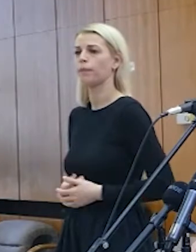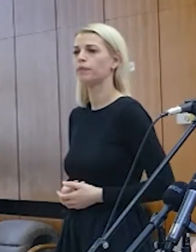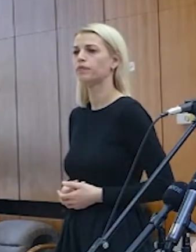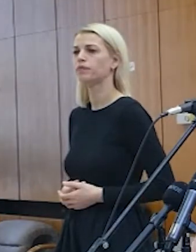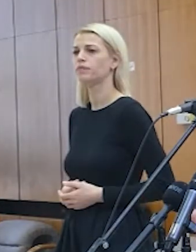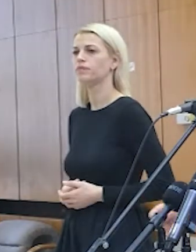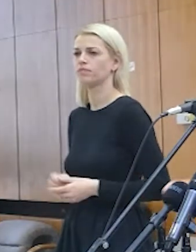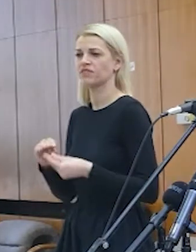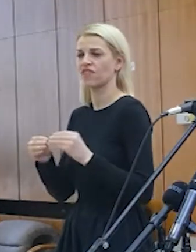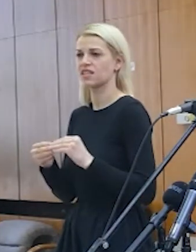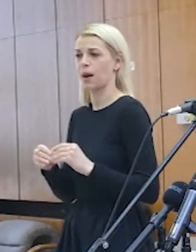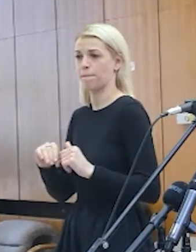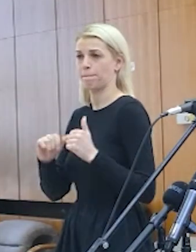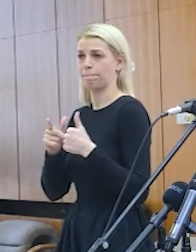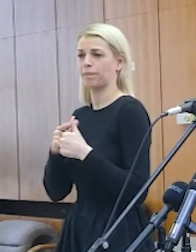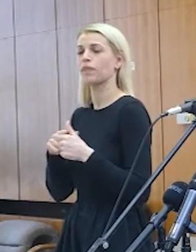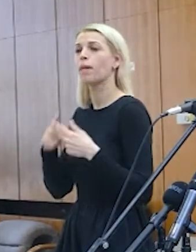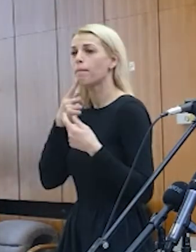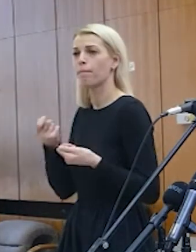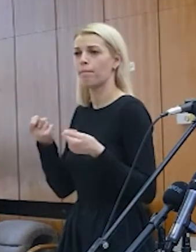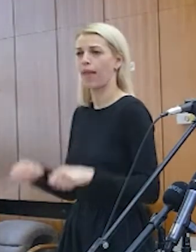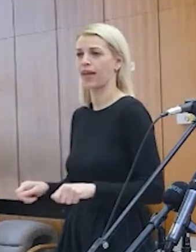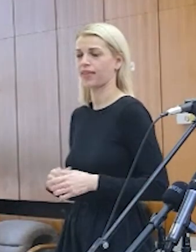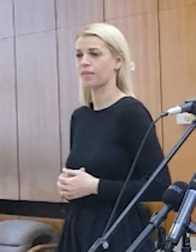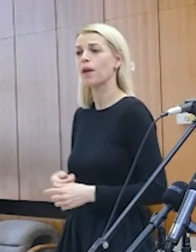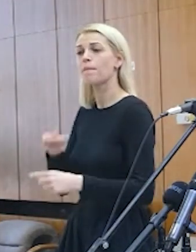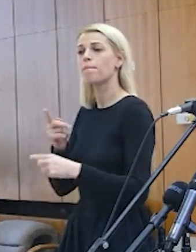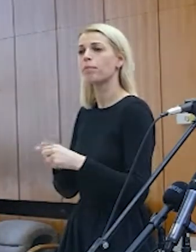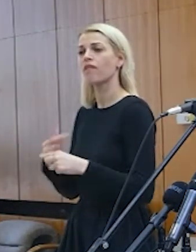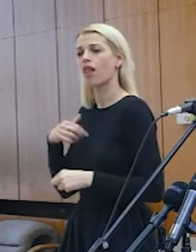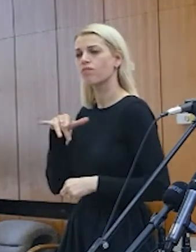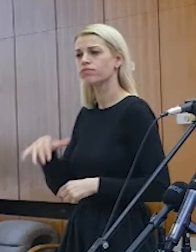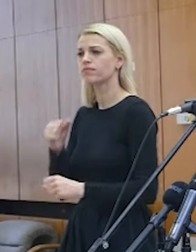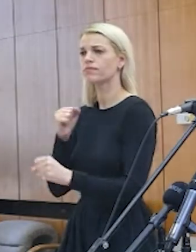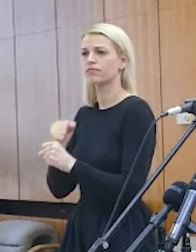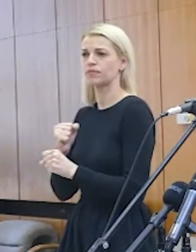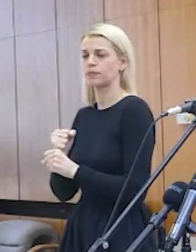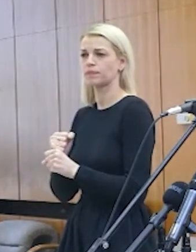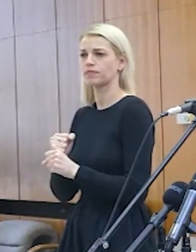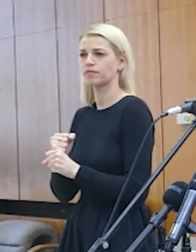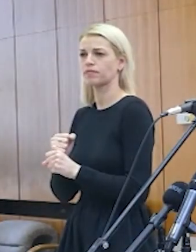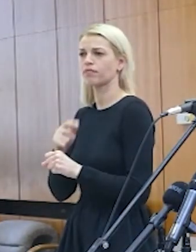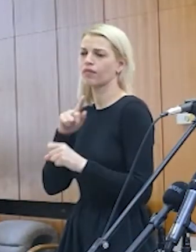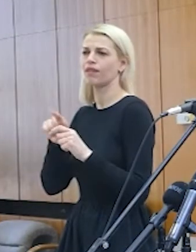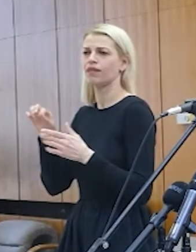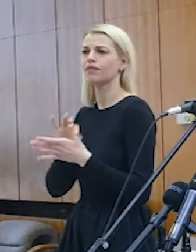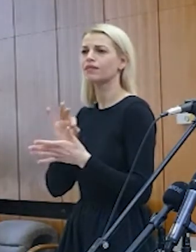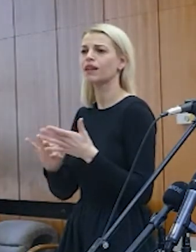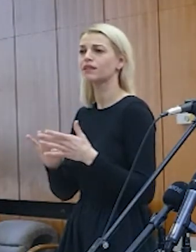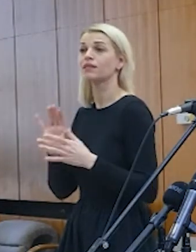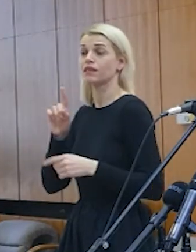k trom zložkám. Poprvé plyn. Pravidelne robievame stres testy, aj keď